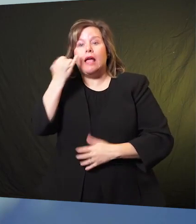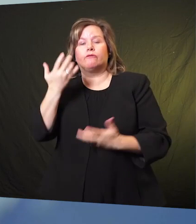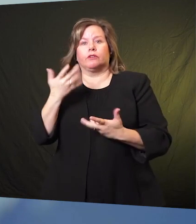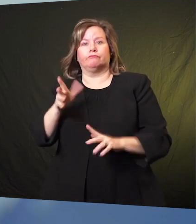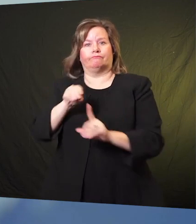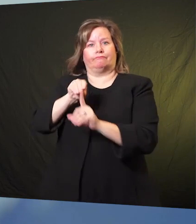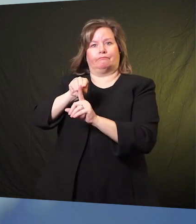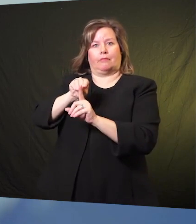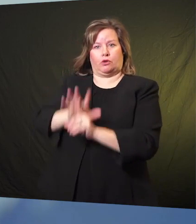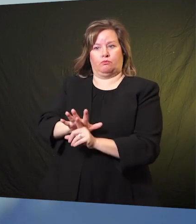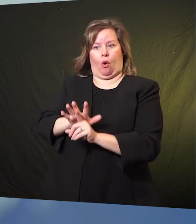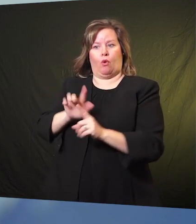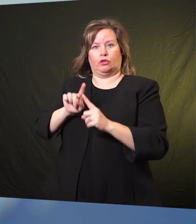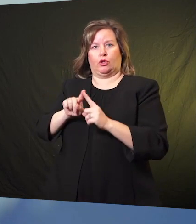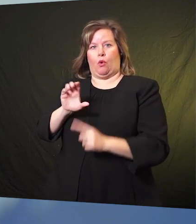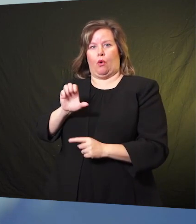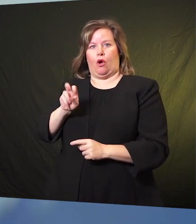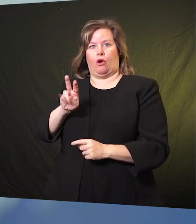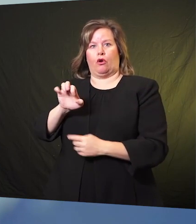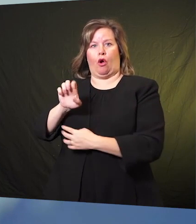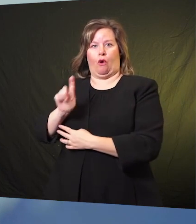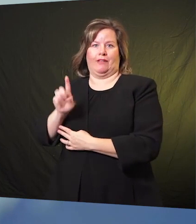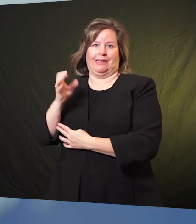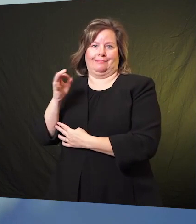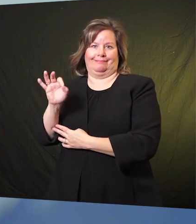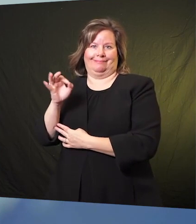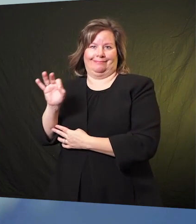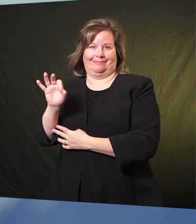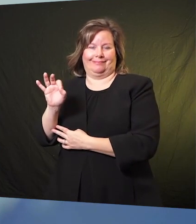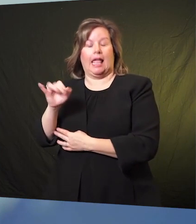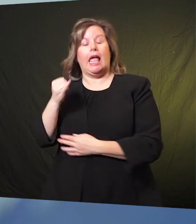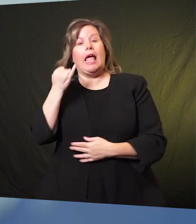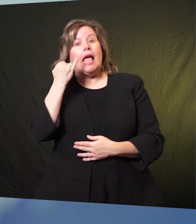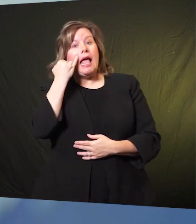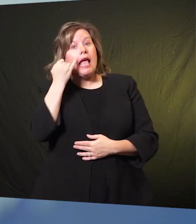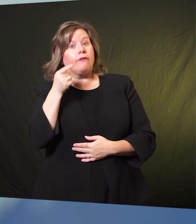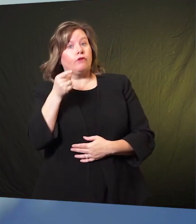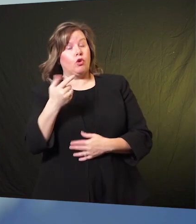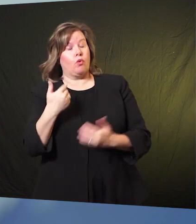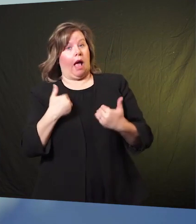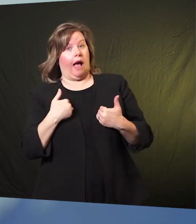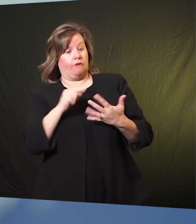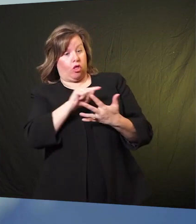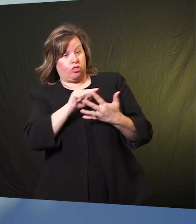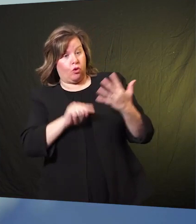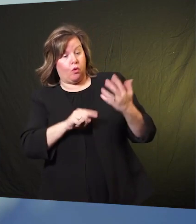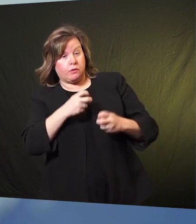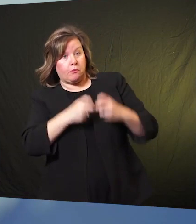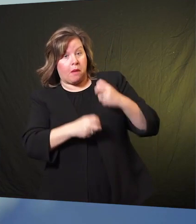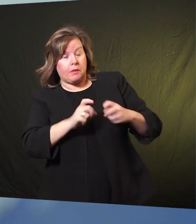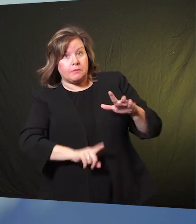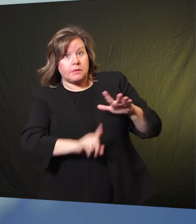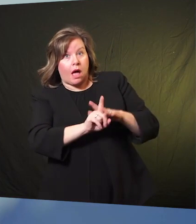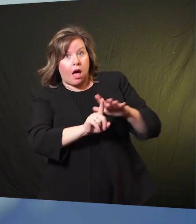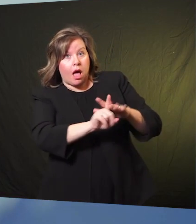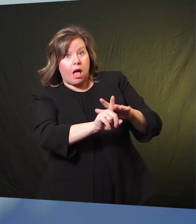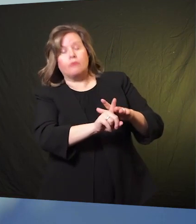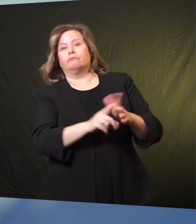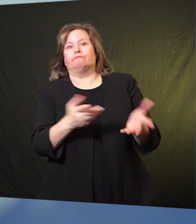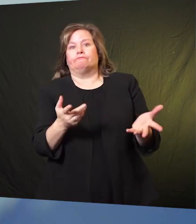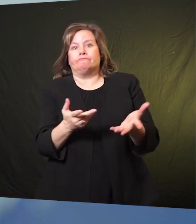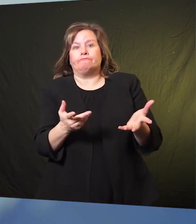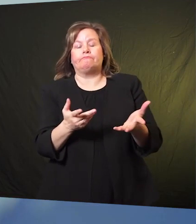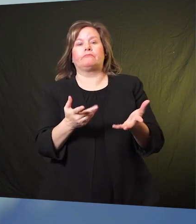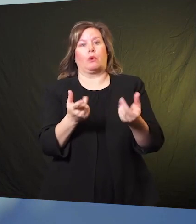esas cráter y has quiero animarlos a llamar al consultorio de su médico o ir al sitio de web del hospital o sitio de web de charles